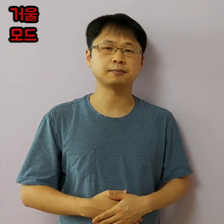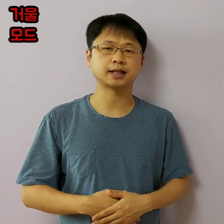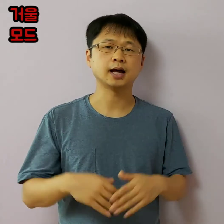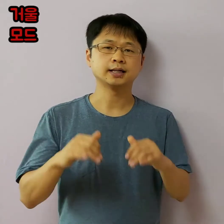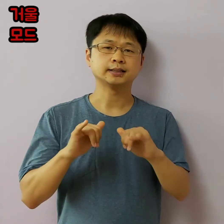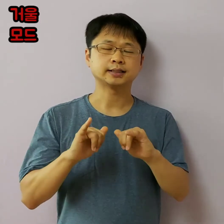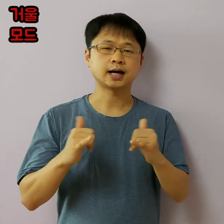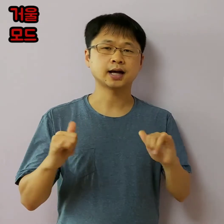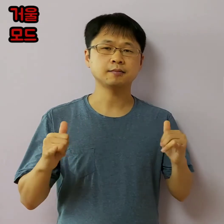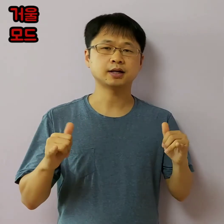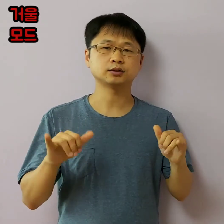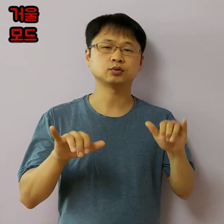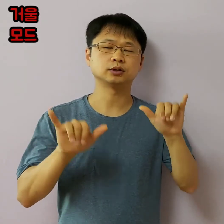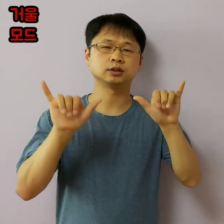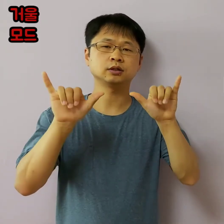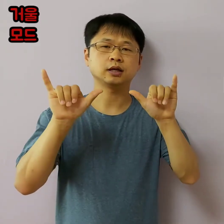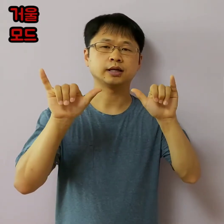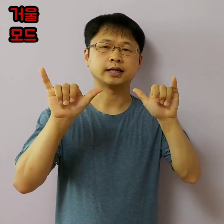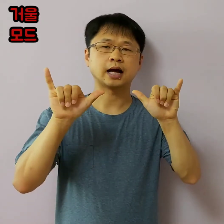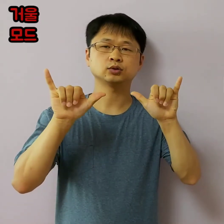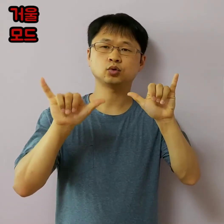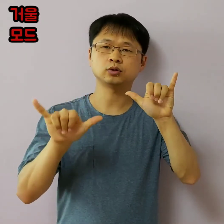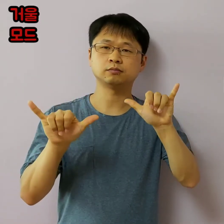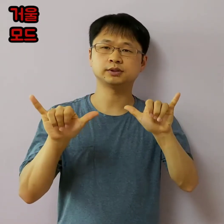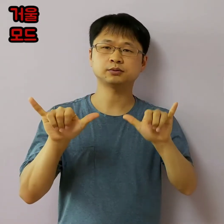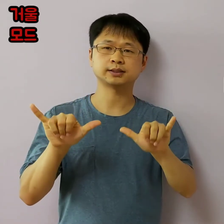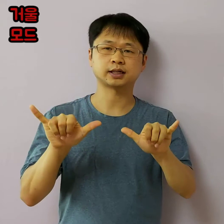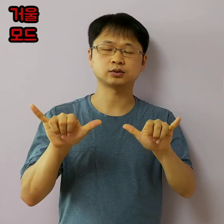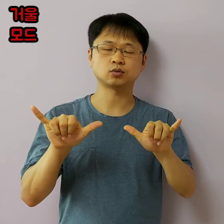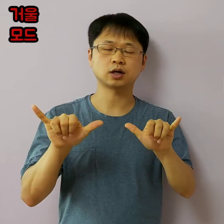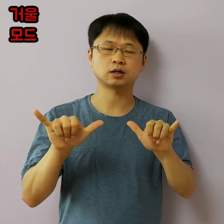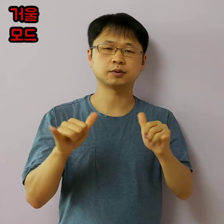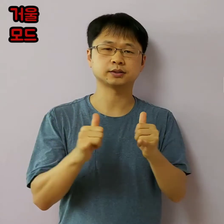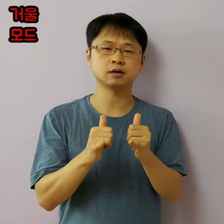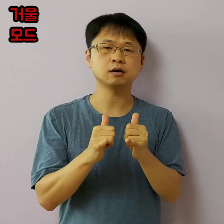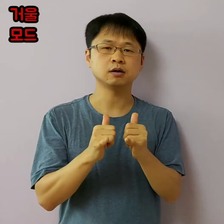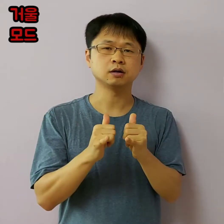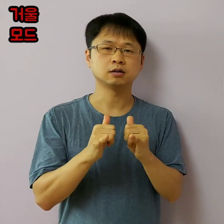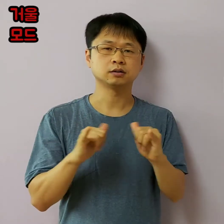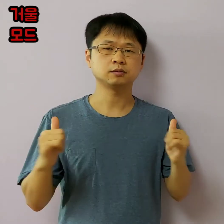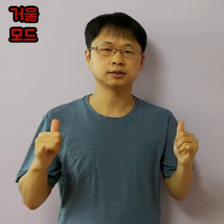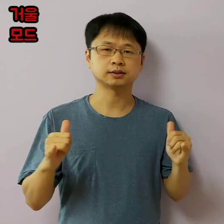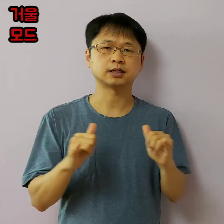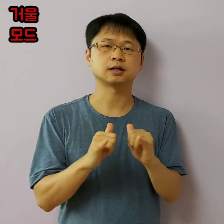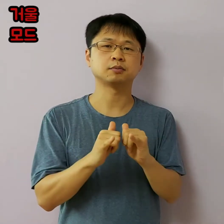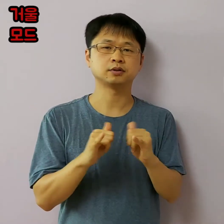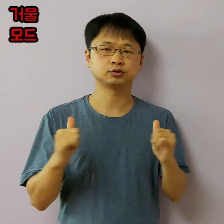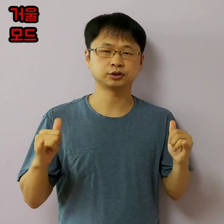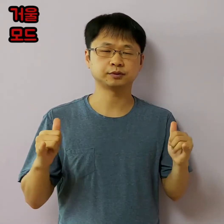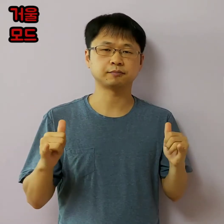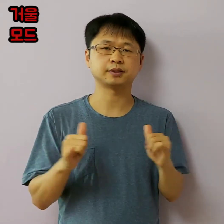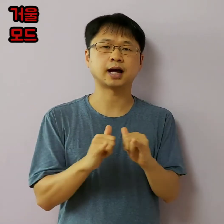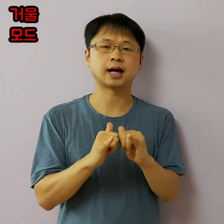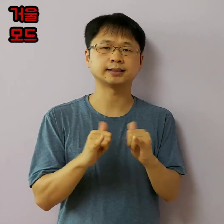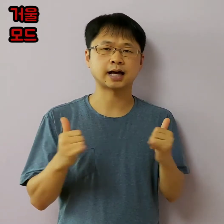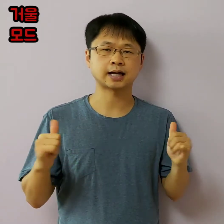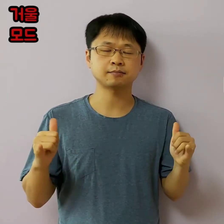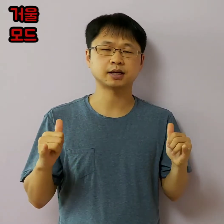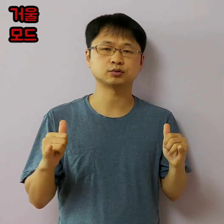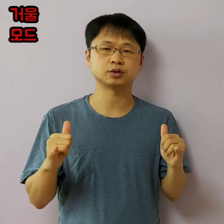보다입니다. 사람이란 수어는 양손 엄지와 새끼손가락을 펴서 흔들면서 살짝 벌려주시면 됩니다. 사람이란